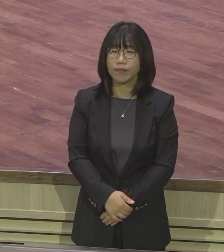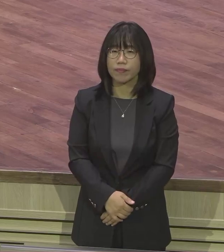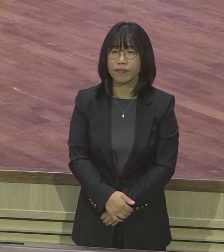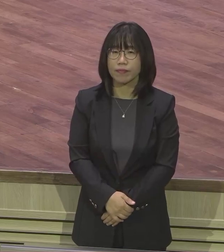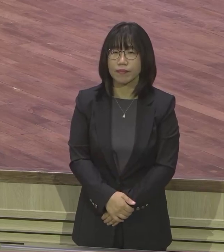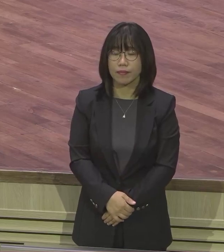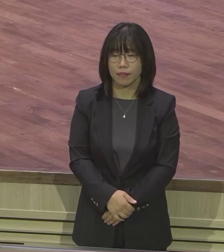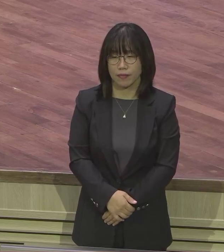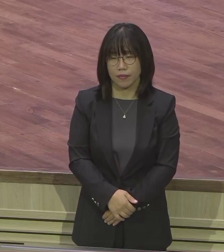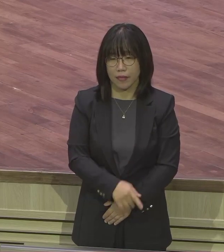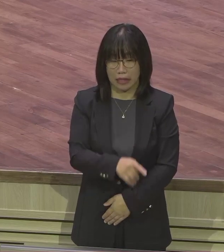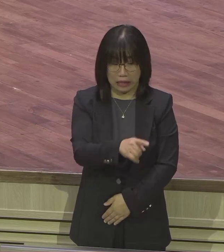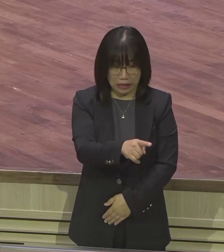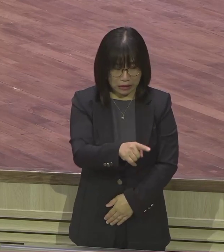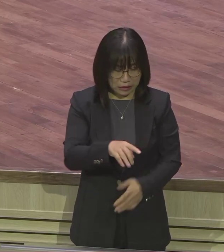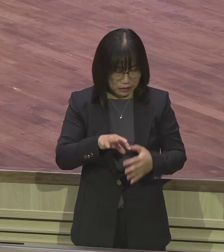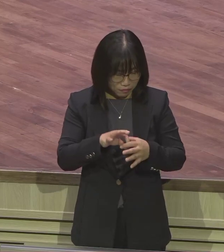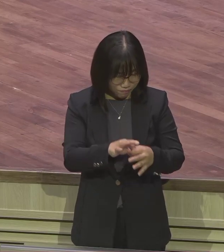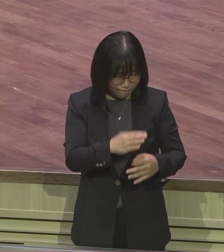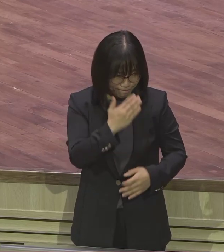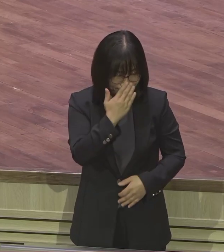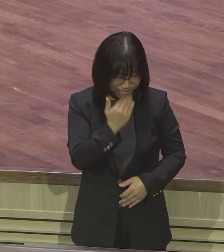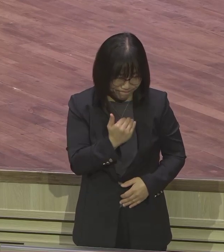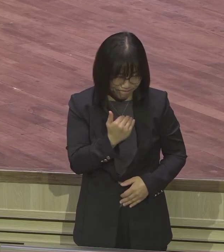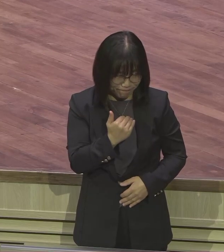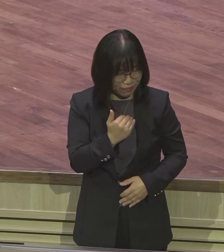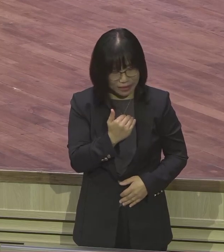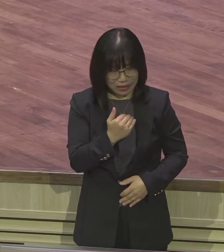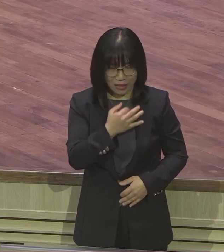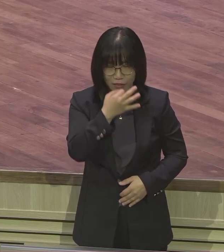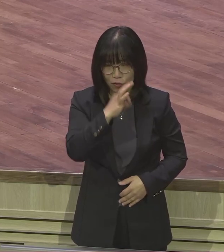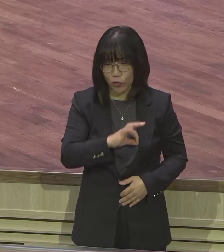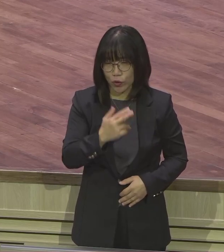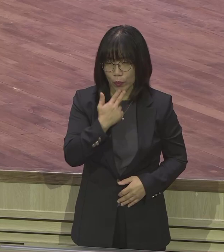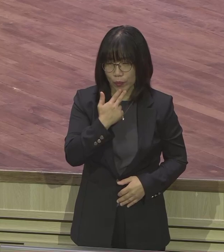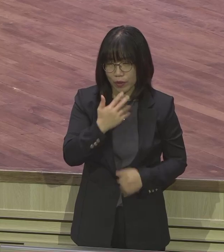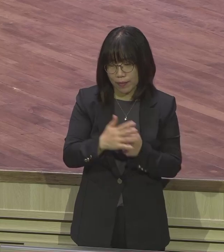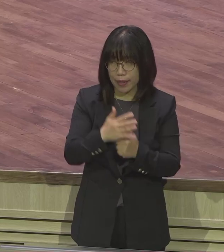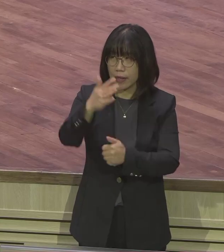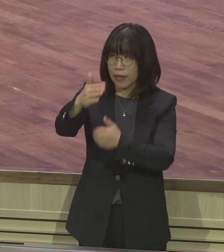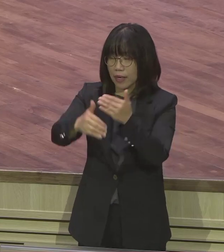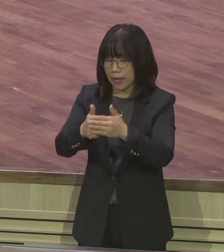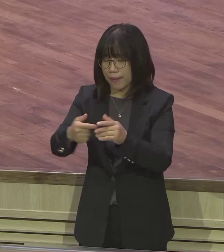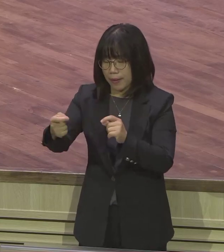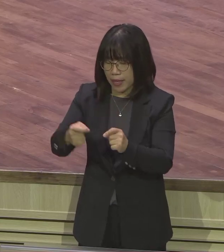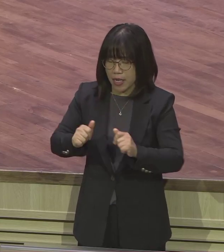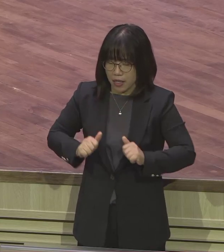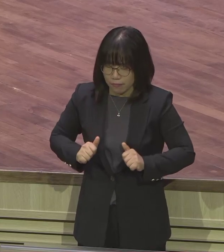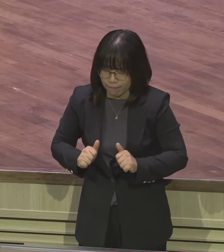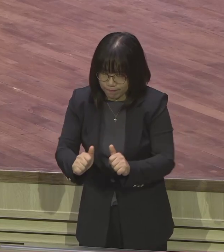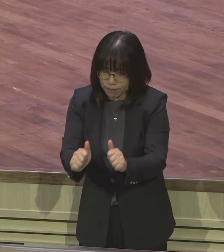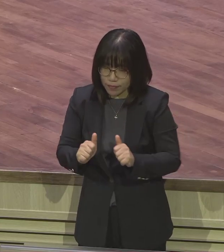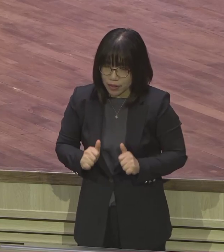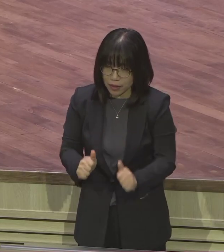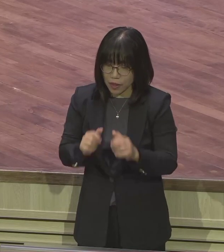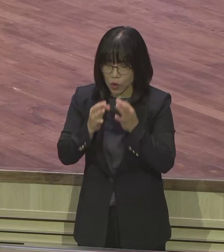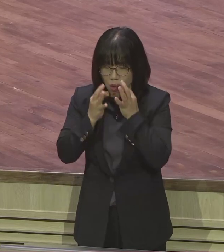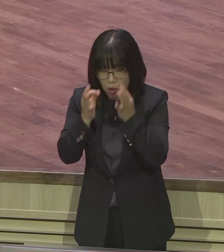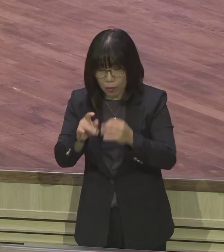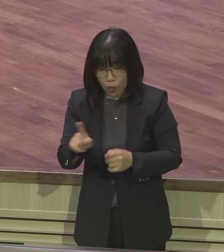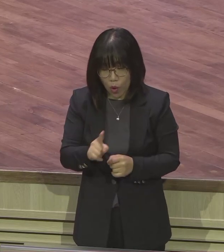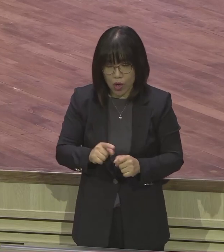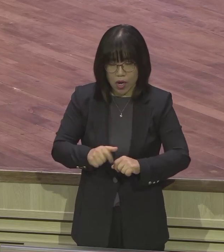그런 사람은요 아무 소용없는 사람. 하나님 앞에서 어떻게 하든지 간에 기도하면서 하나님 주신 시대적